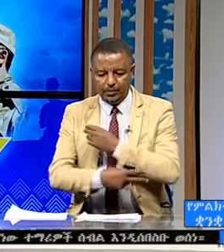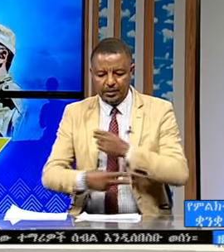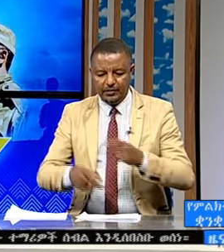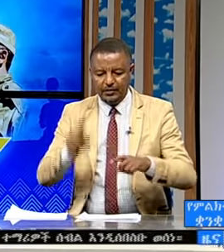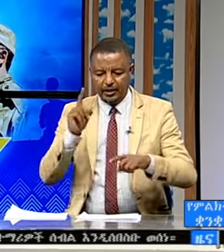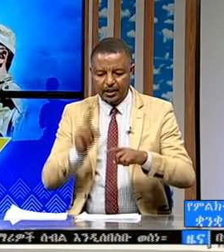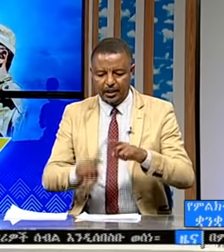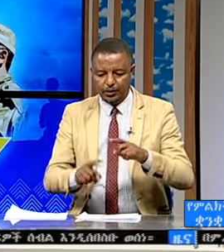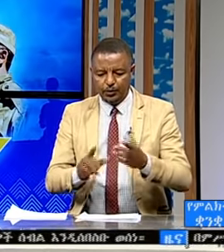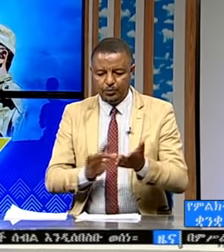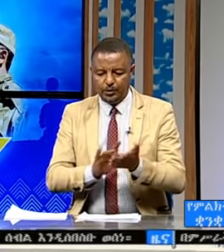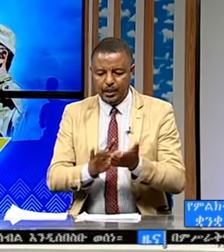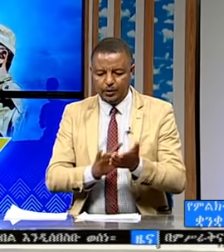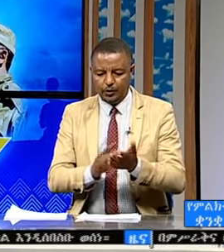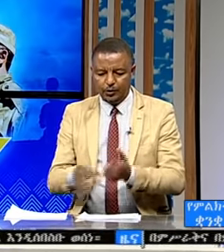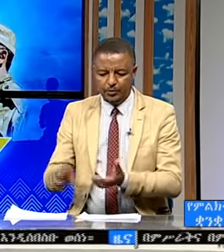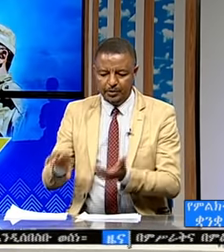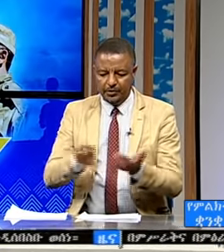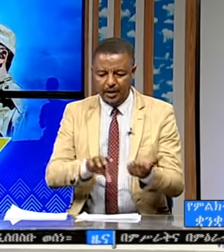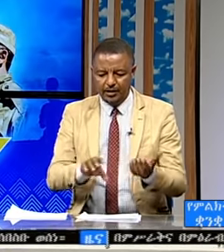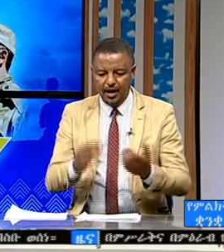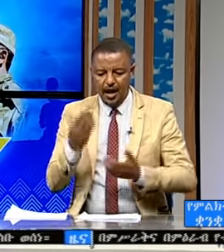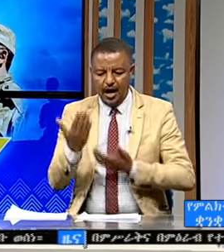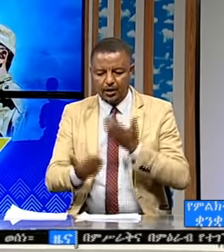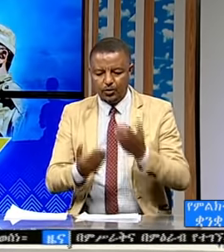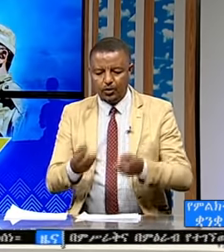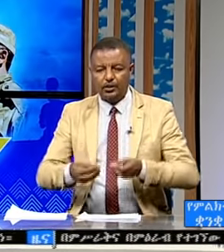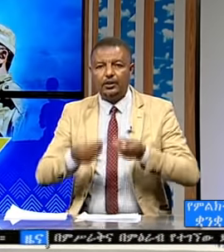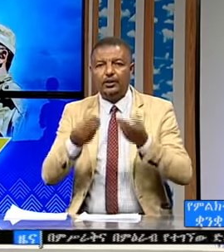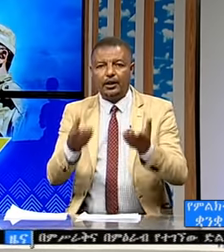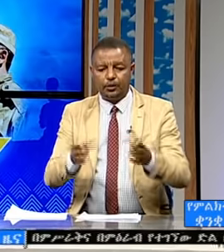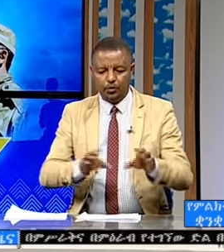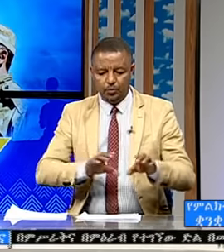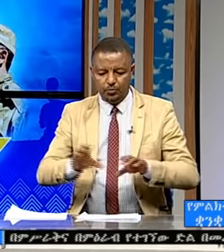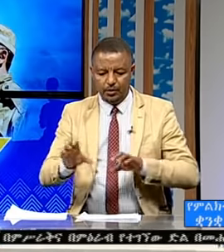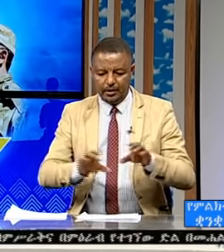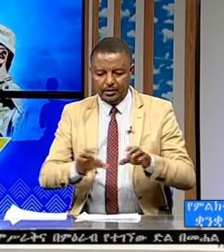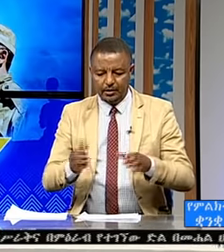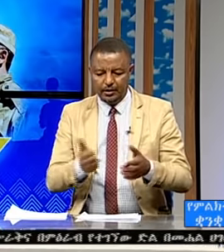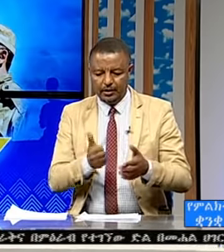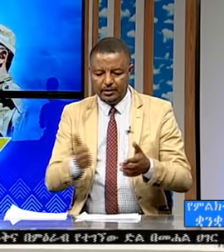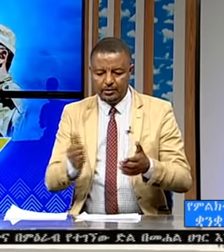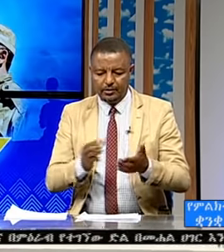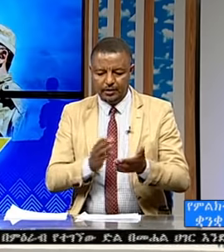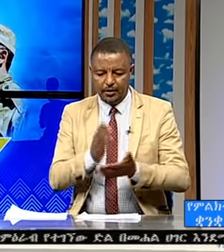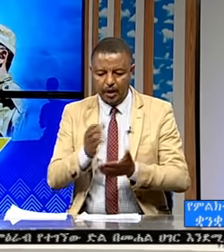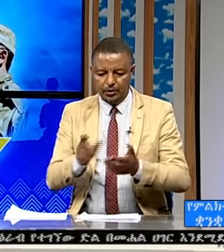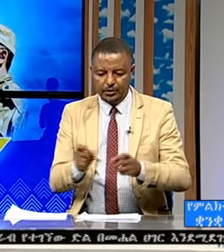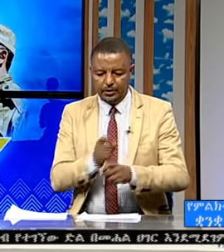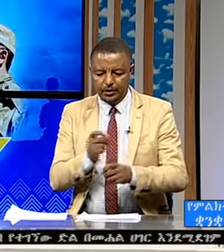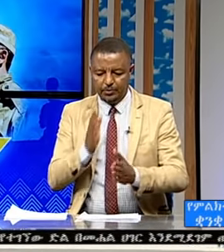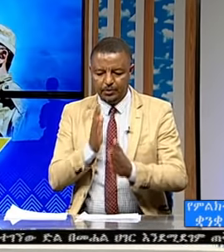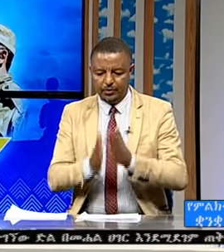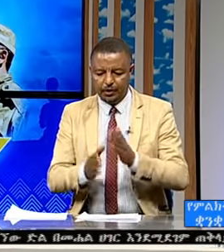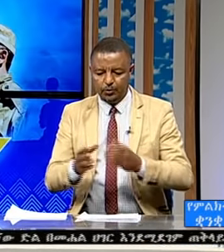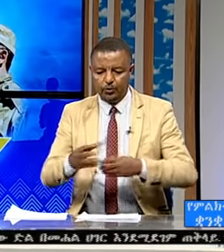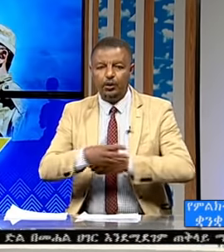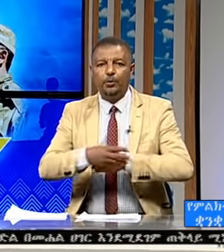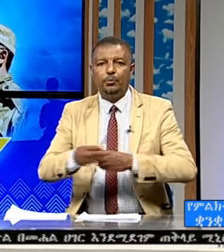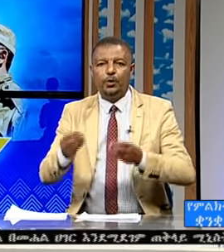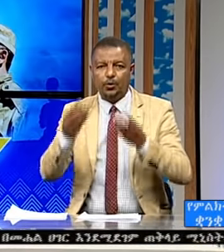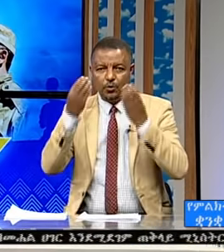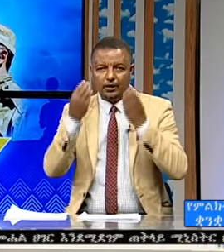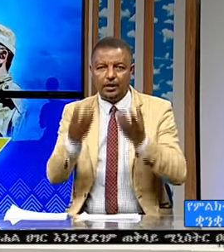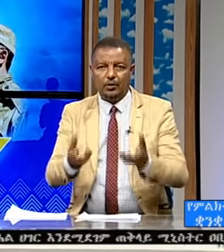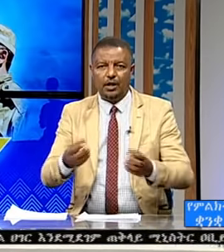ቡድኑ መዝረፍ ያልቻላቸውን መድኃኒቶች በመድፋት አገልግሎት እንዳይሰጡ በማድረግ ኢሰብአዊ ድርጊት